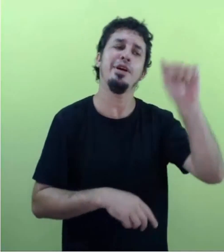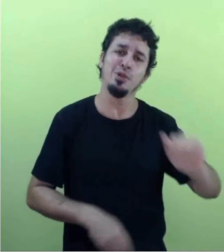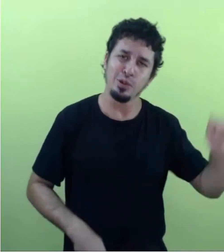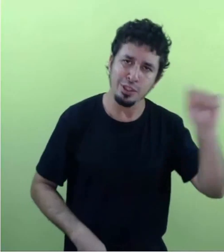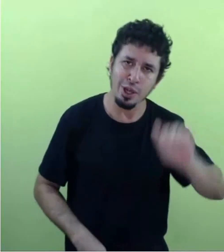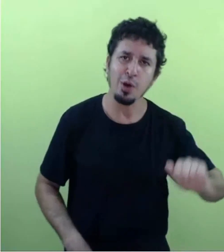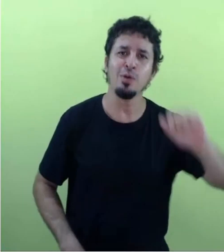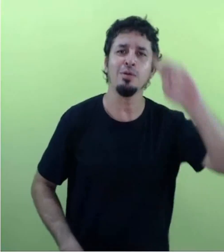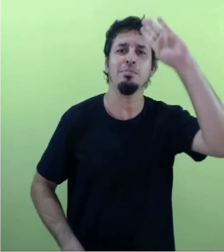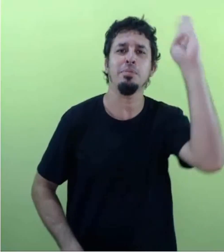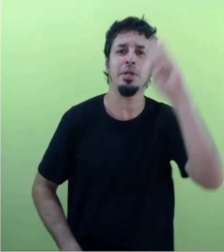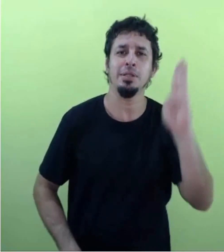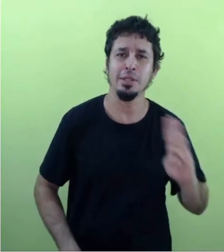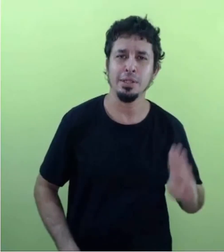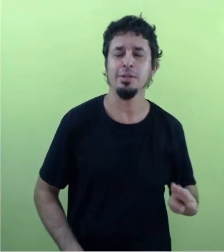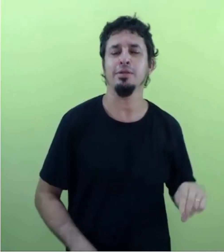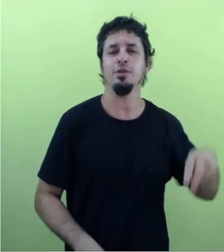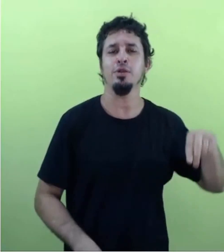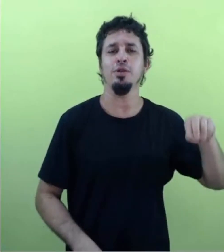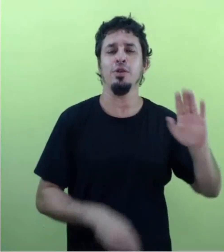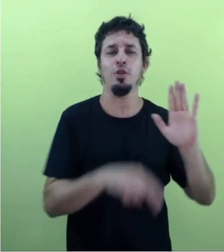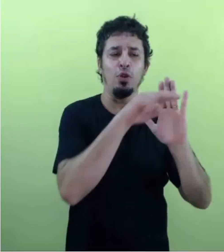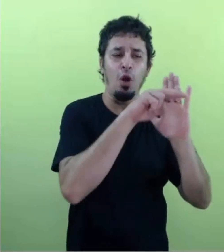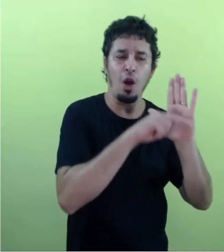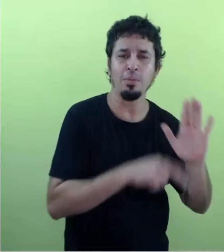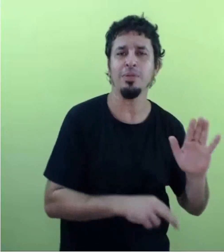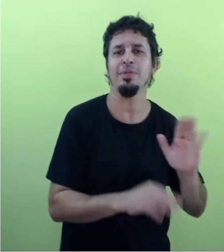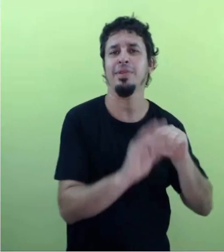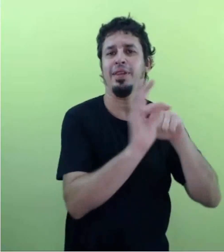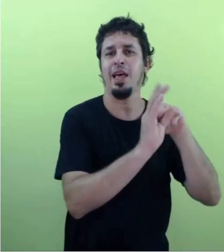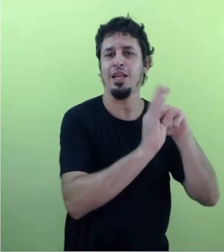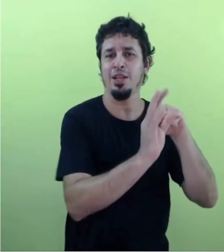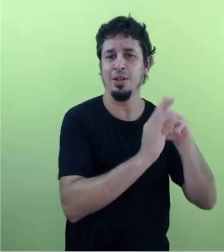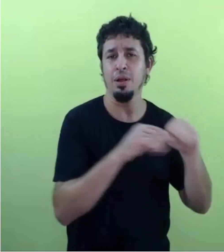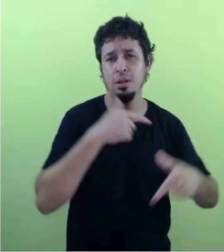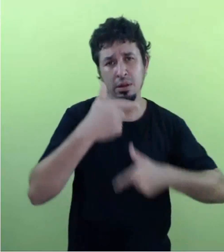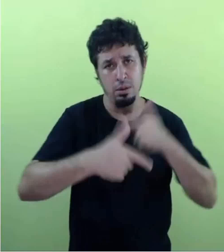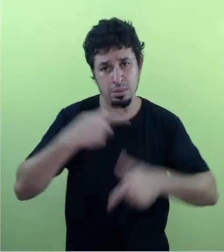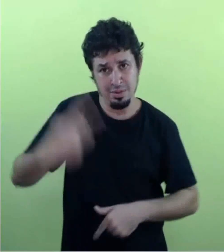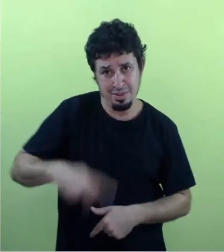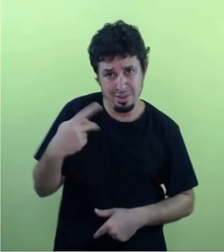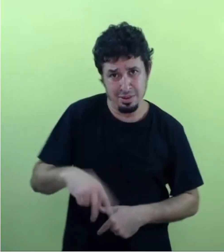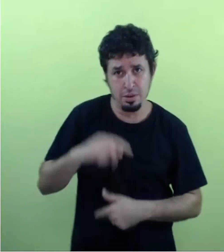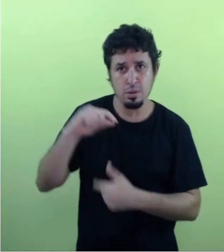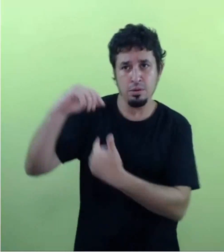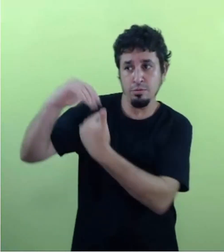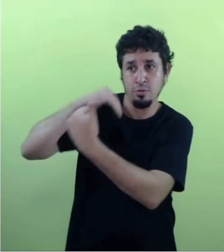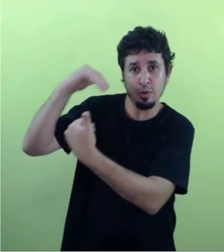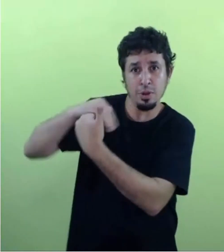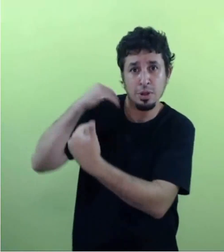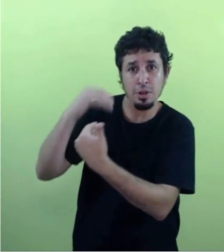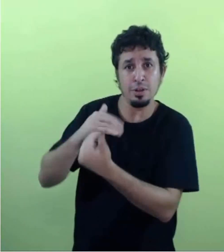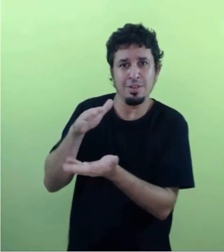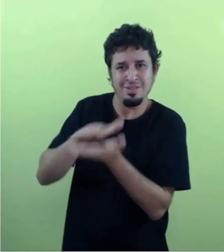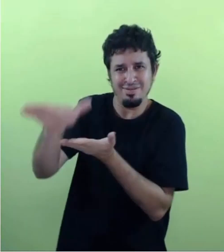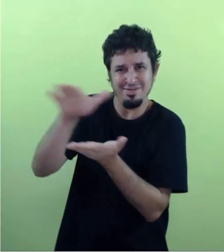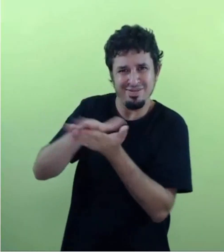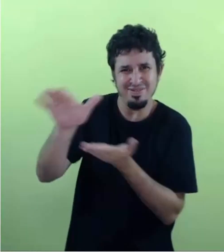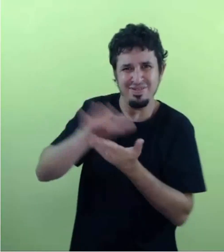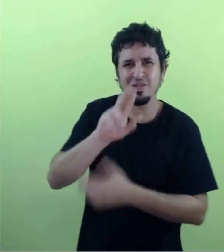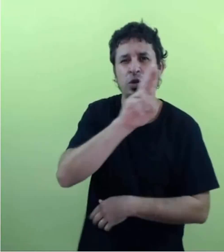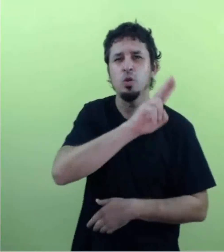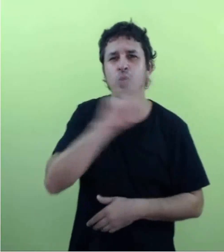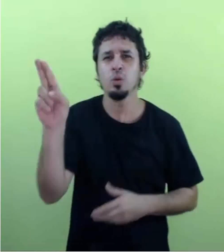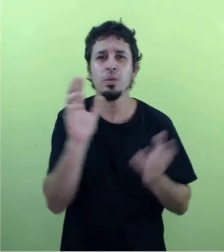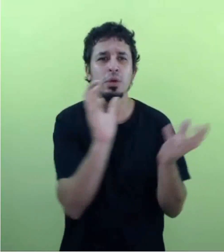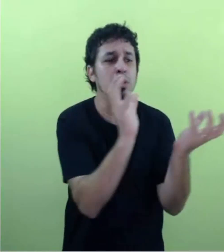Associação Brasileira de Normas Técnicas. Foram ainda utilizadas na produção deste trabalho as